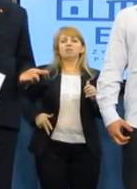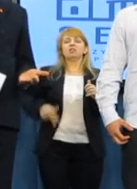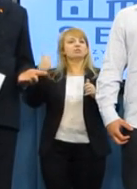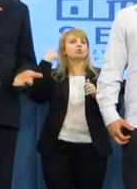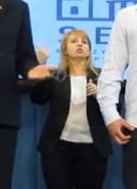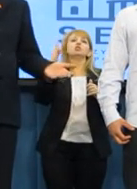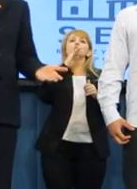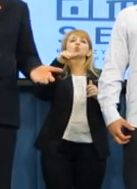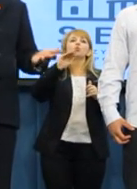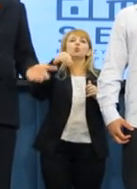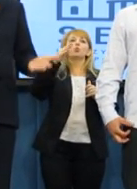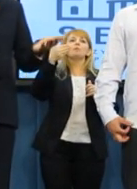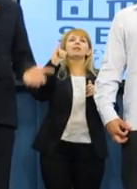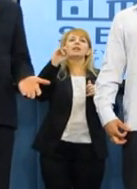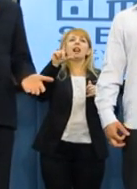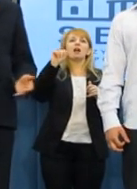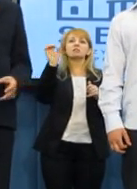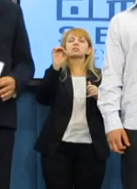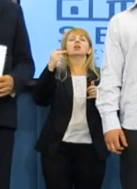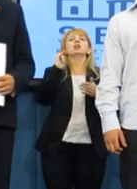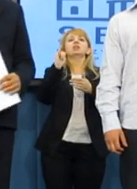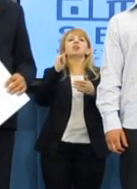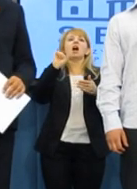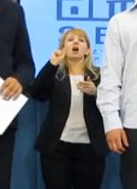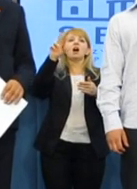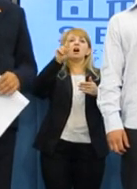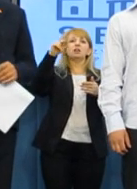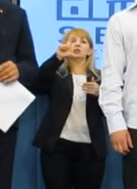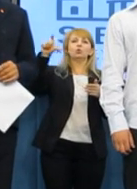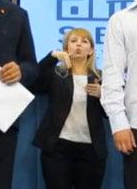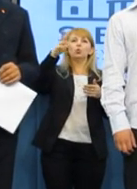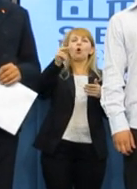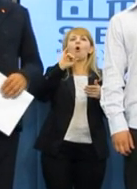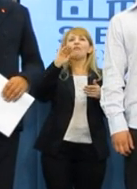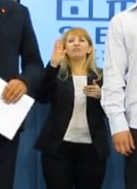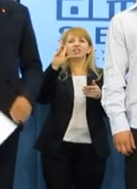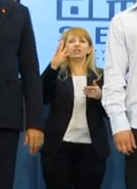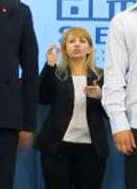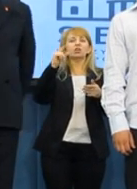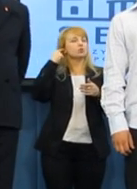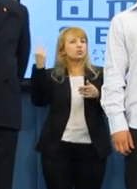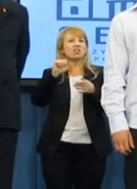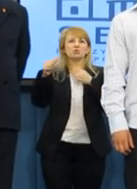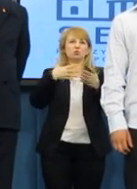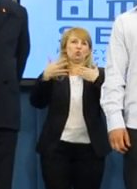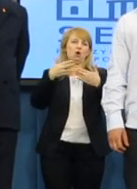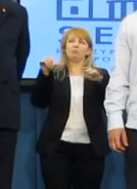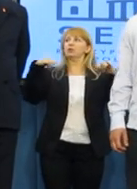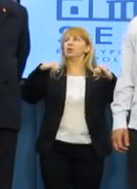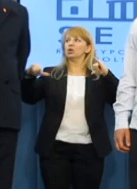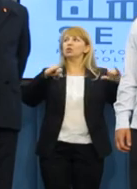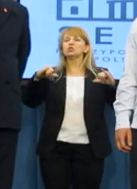innych ministrów. No po prostu jest to tragicznie beznadziejny rząd i powinna nastąpić jego natychmiastowa dymisja. Całość. Ja bardzo proszę